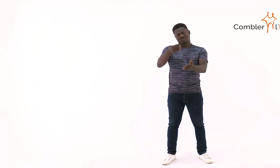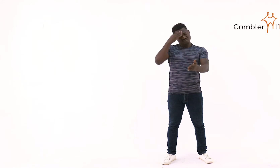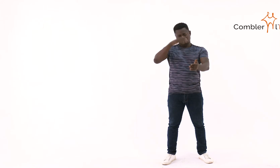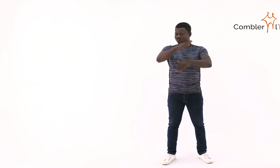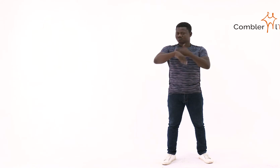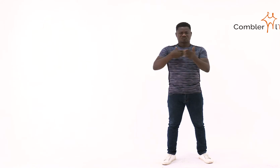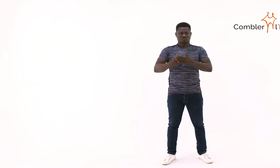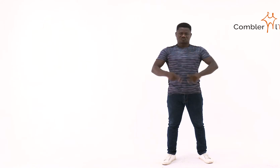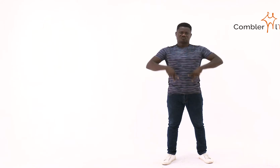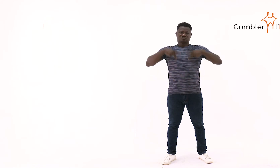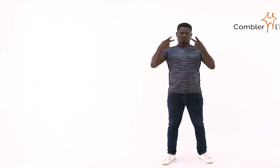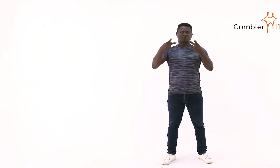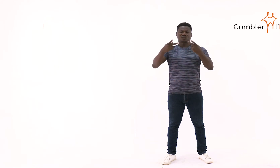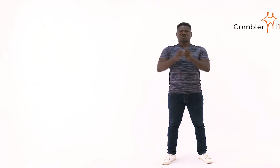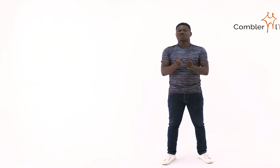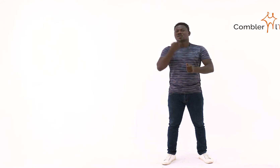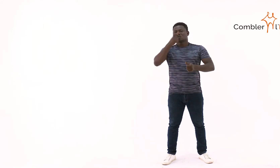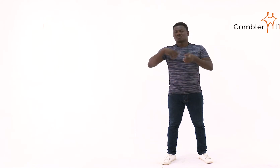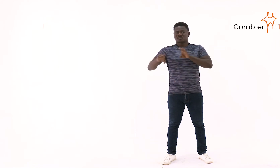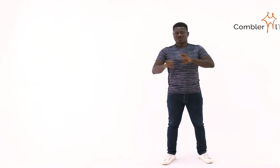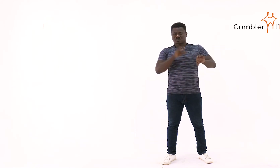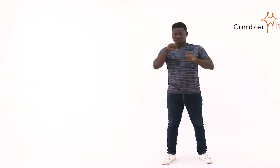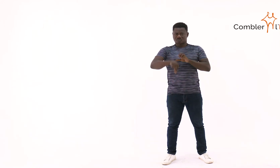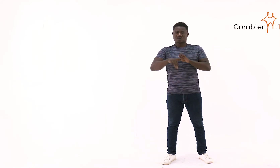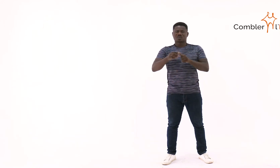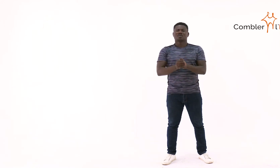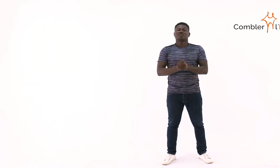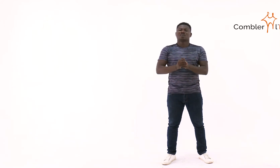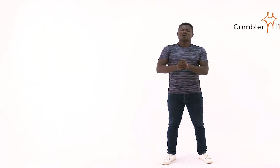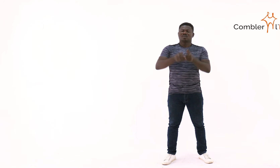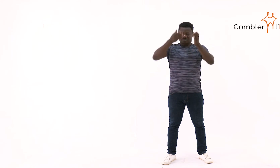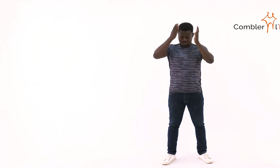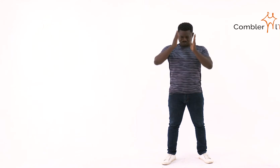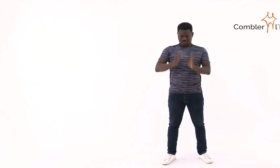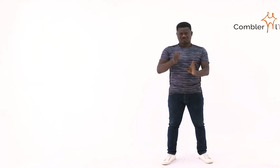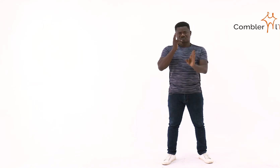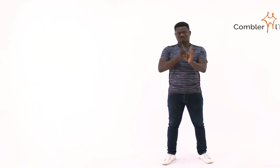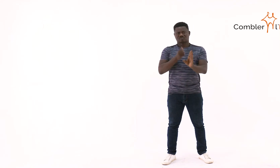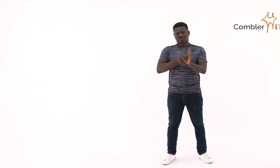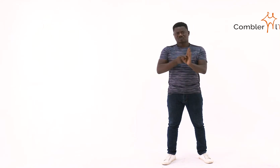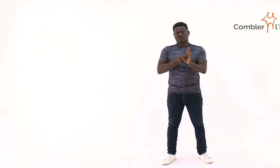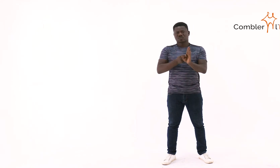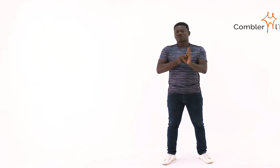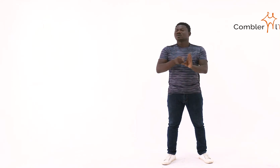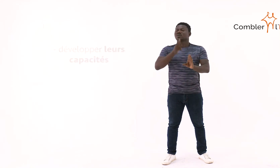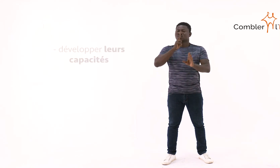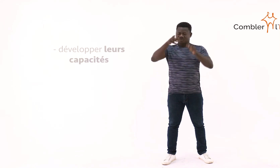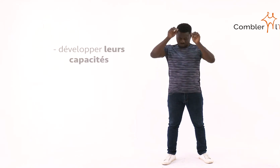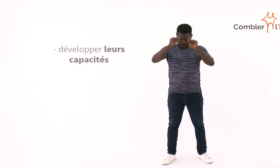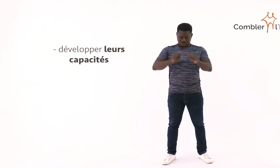apprendre tout au long de leur vie. Ils doivent faire que les personnes en situation de handicap sont capables